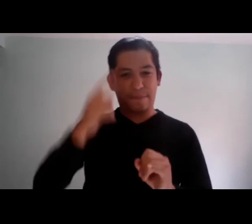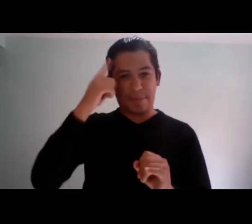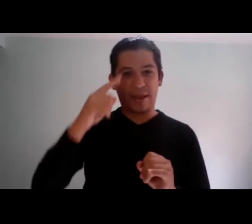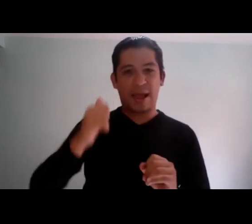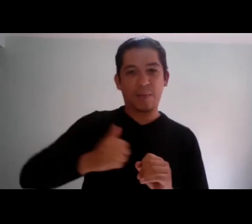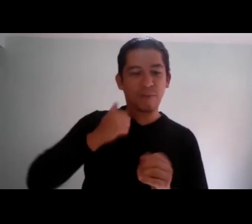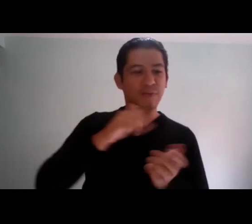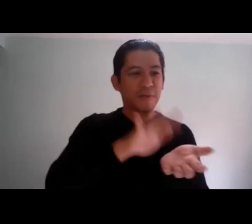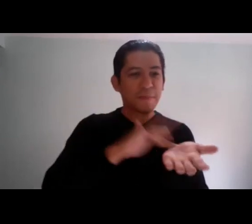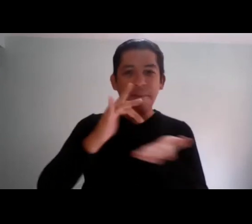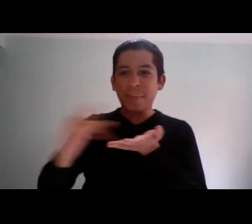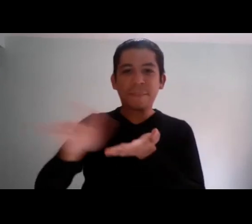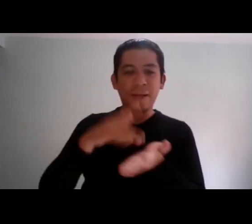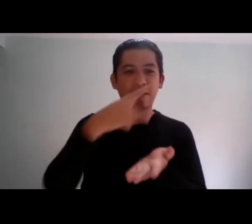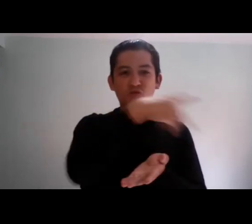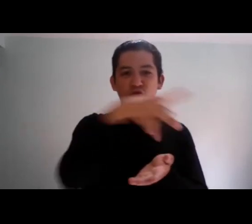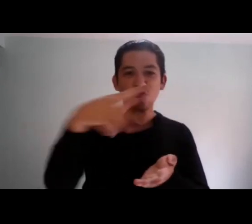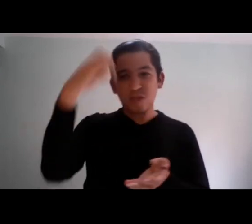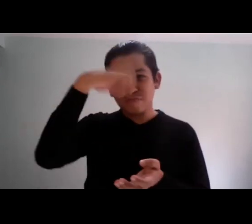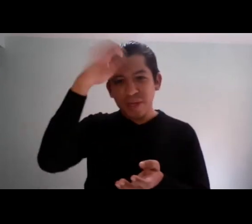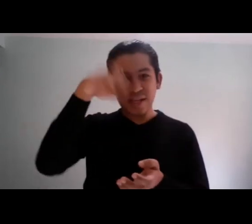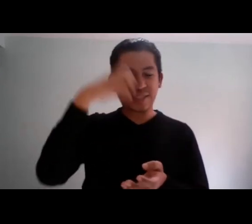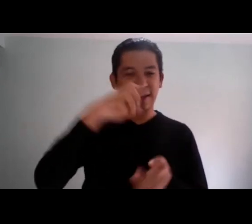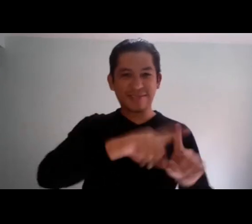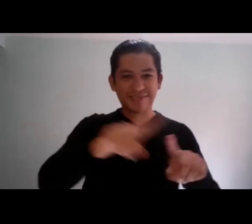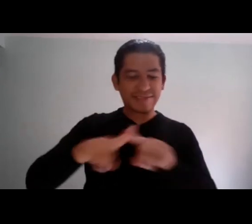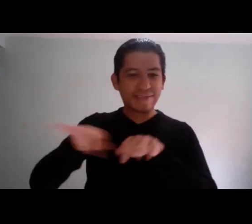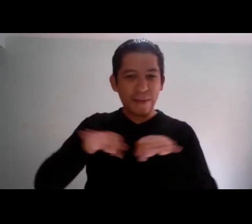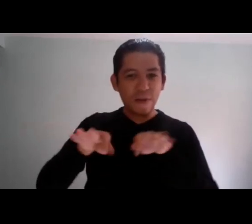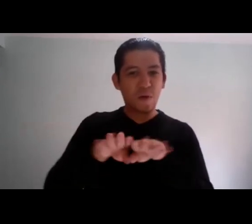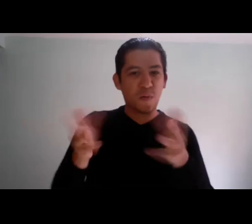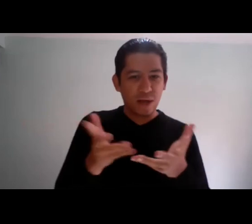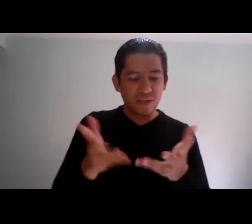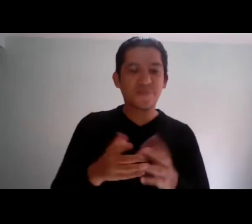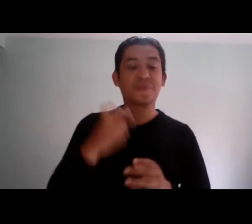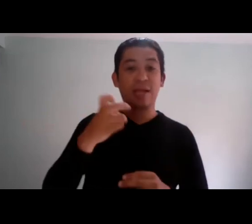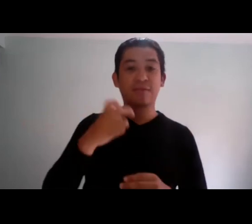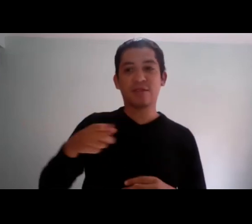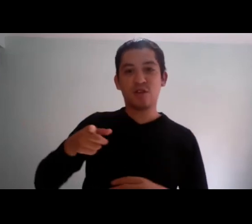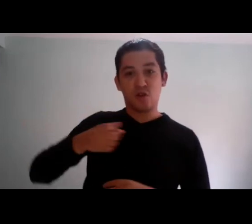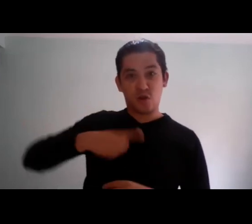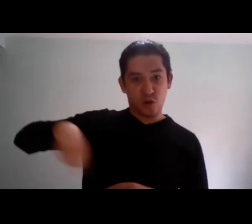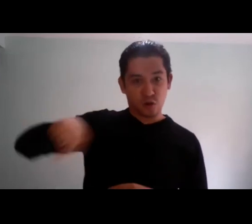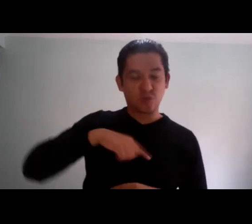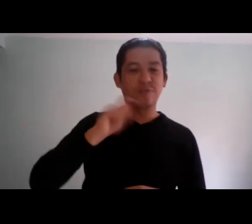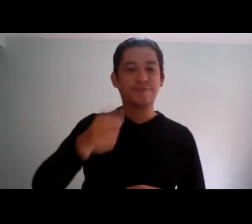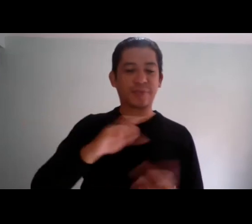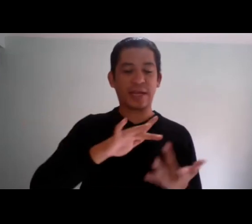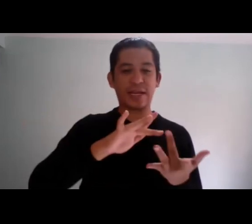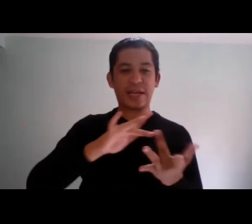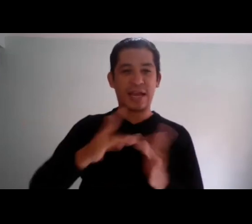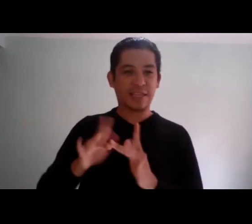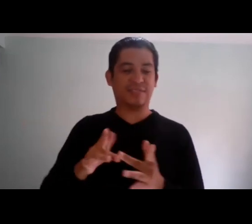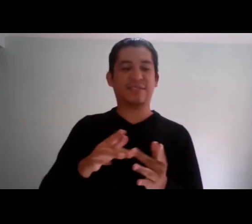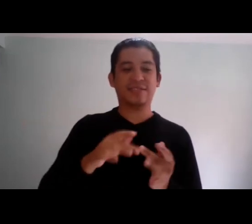y ver estas distintas opiniones de los, de distintos intérpretes y de distintos ámbitos, la verdad es que